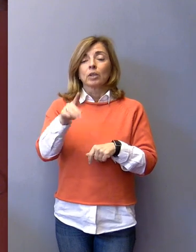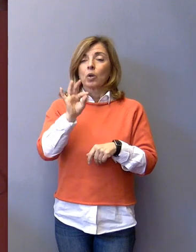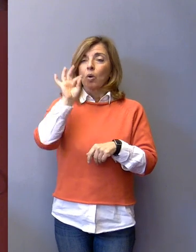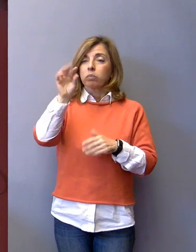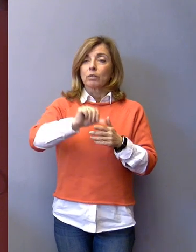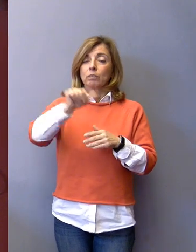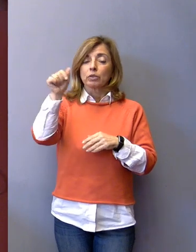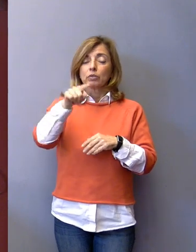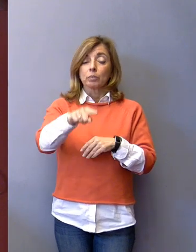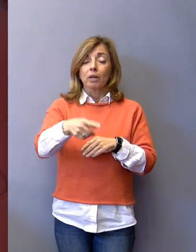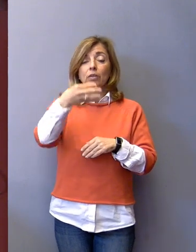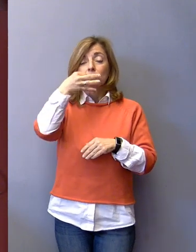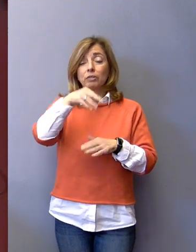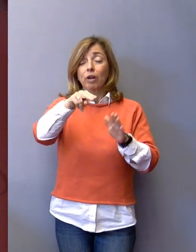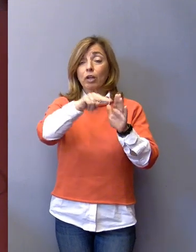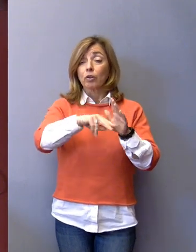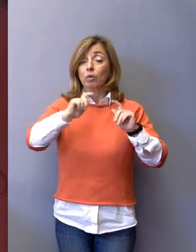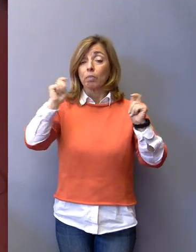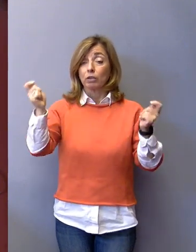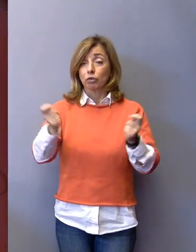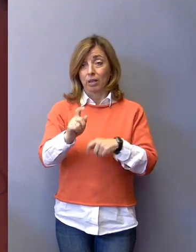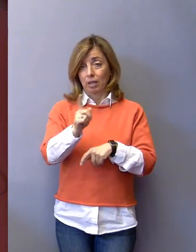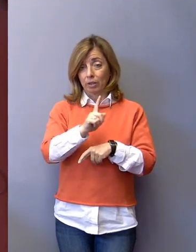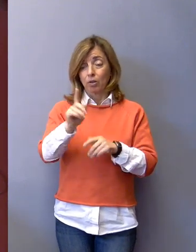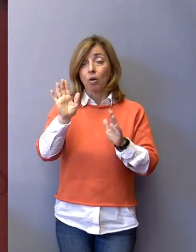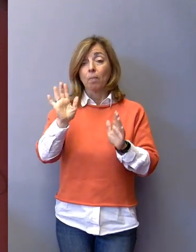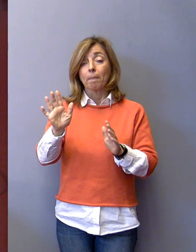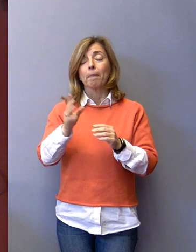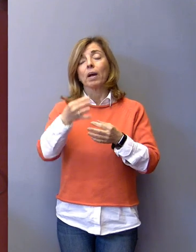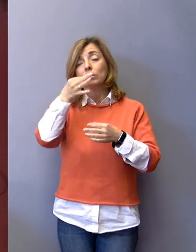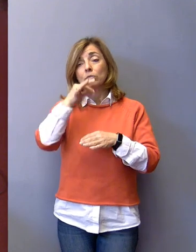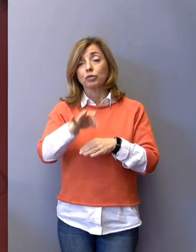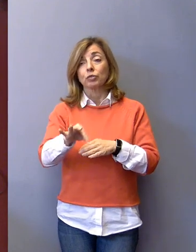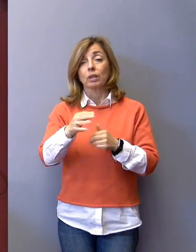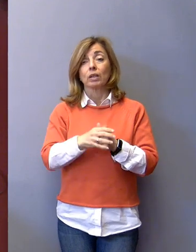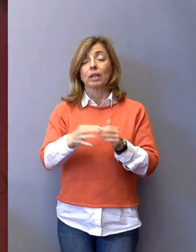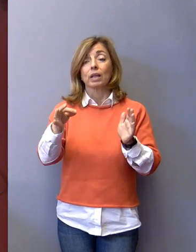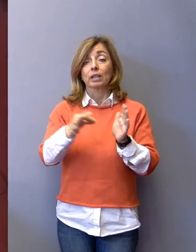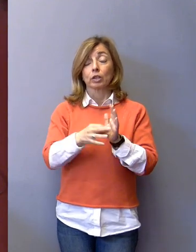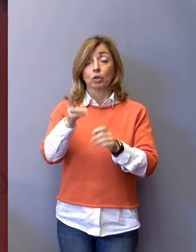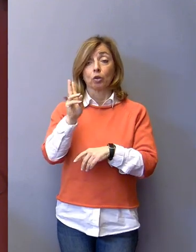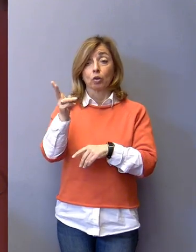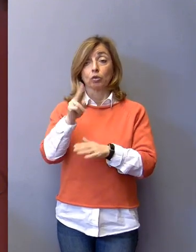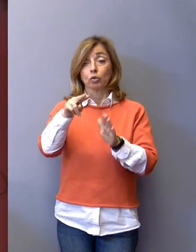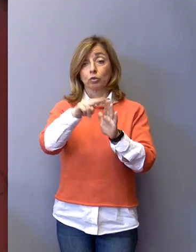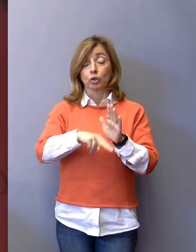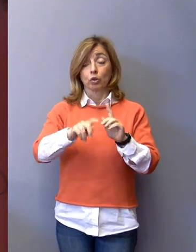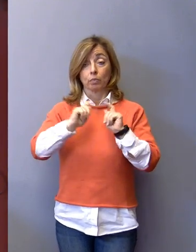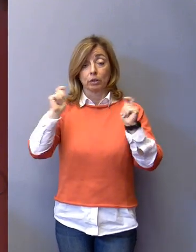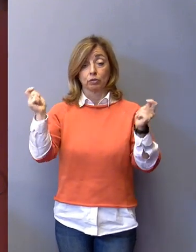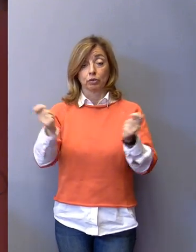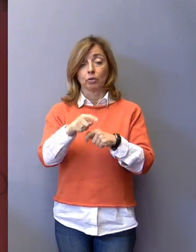specificata non dalla norma generale che oggetto della modifica Ma viene specifica costituita dall'articolo 12 le norme Generali